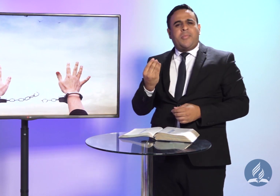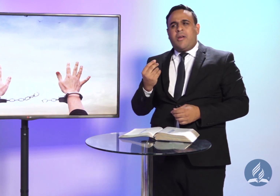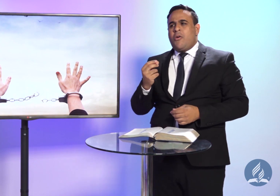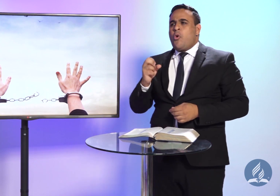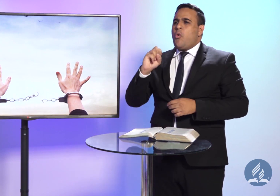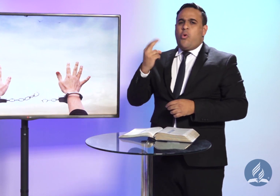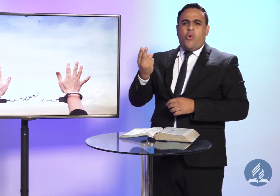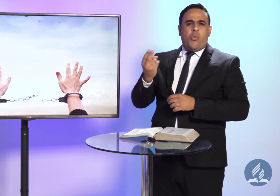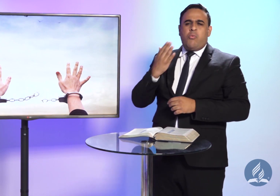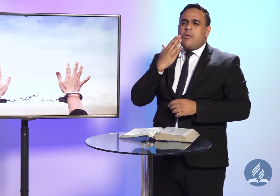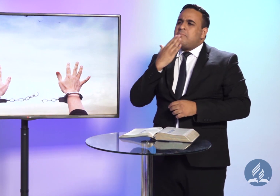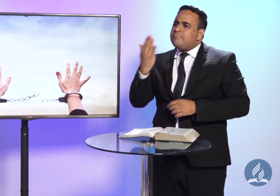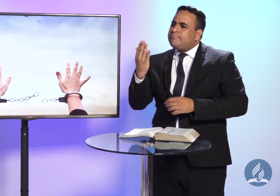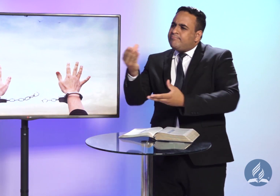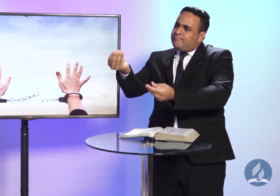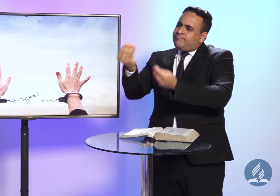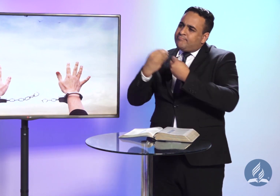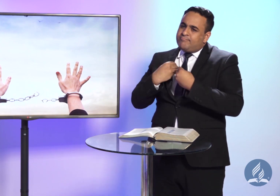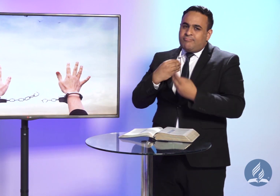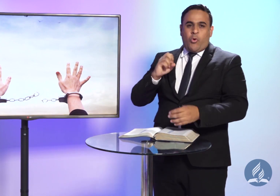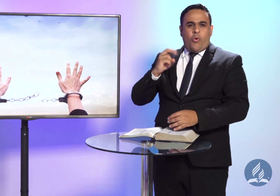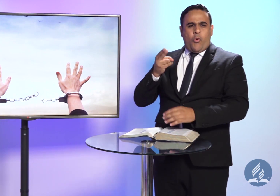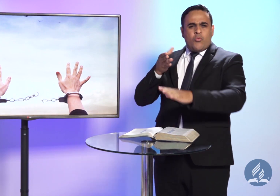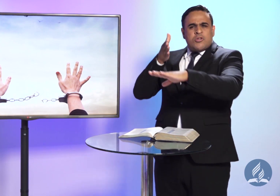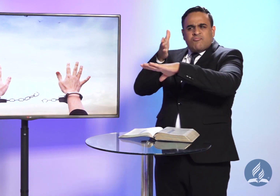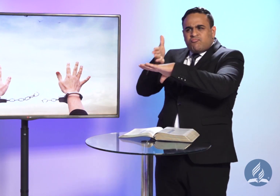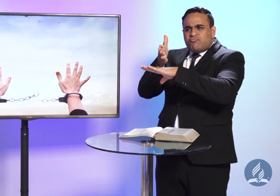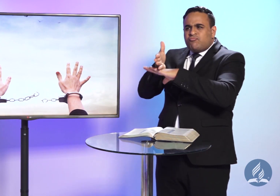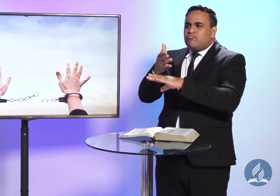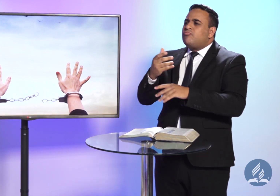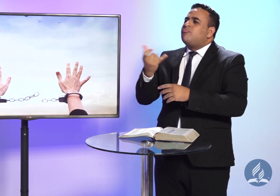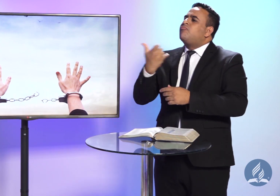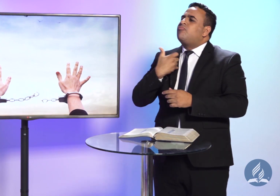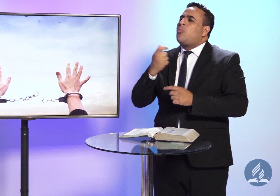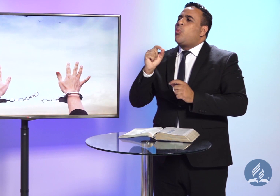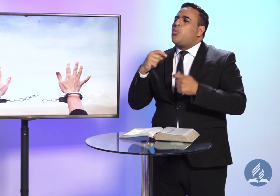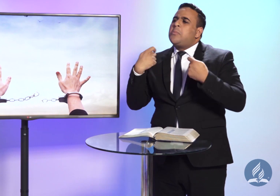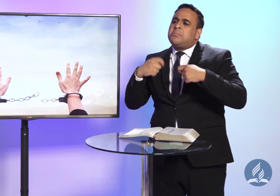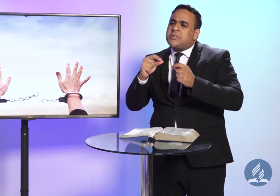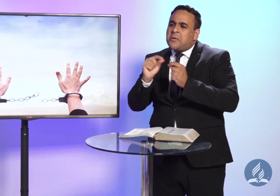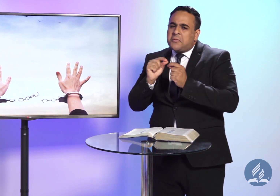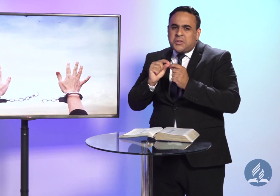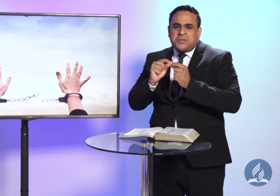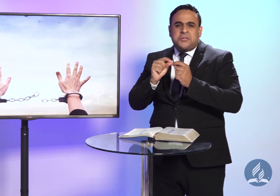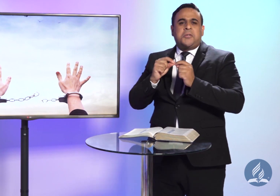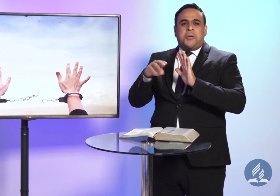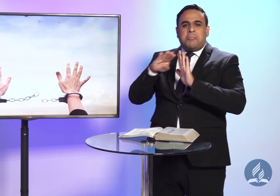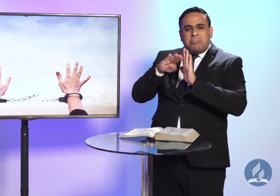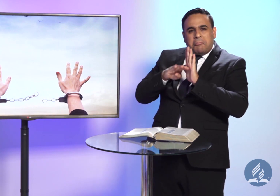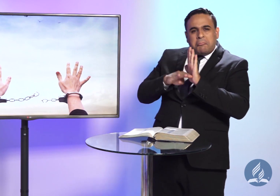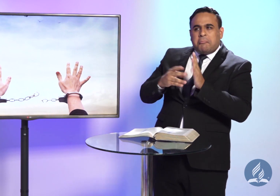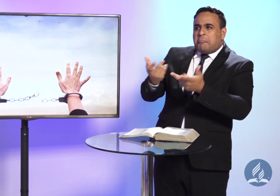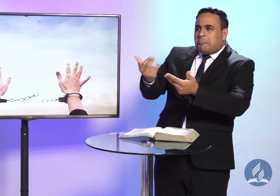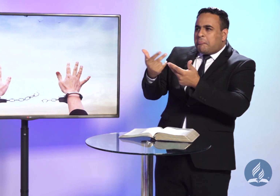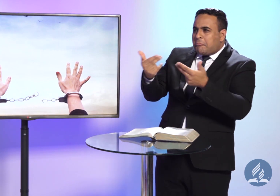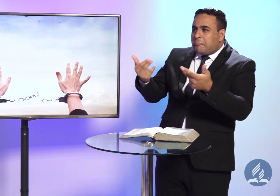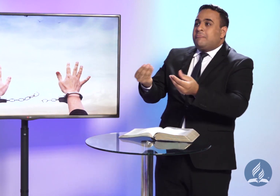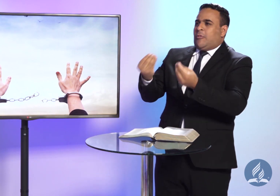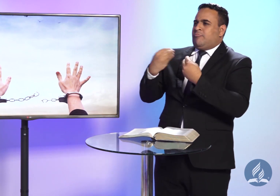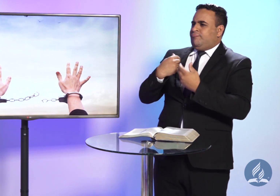a Bíblia, ao estudar a Bíblia, nós vamos ser libertos. Você pode fazer muitas coisas